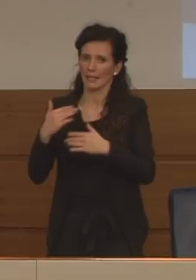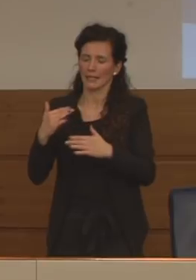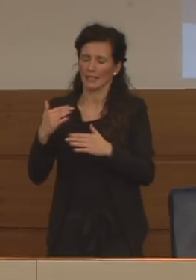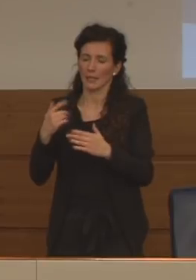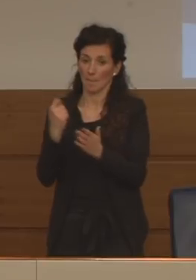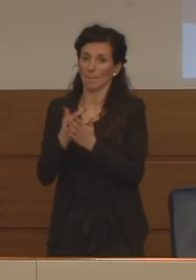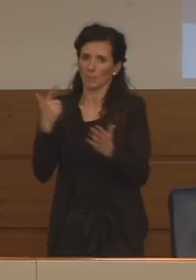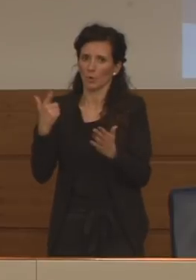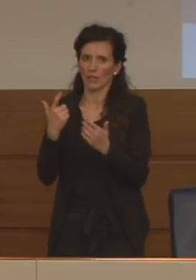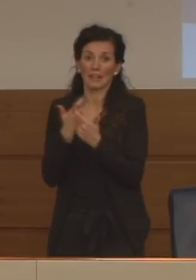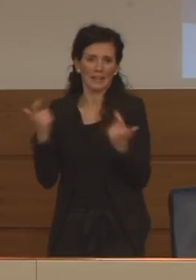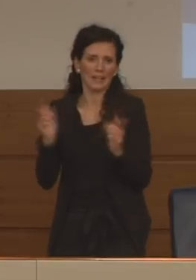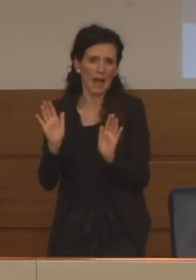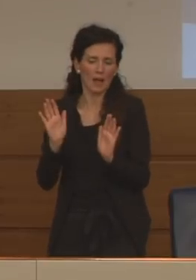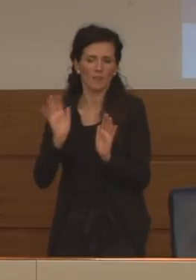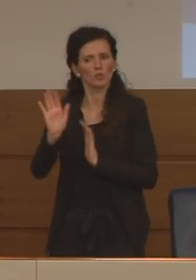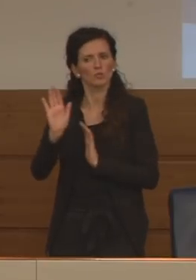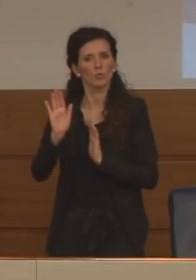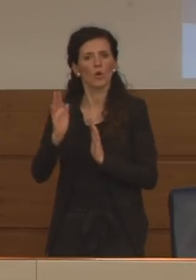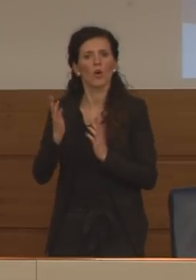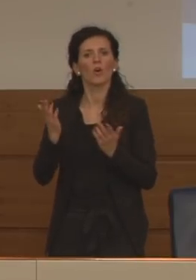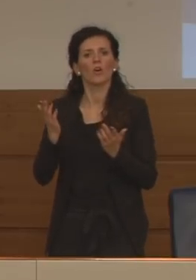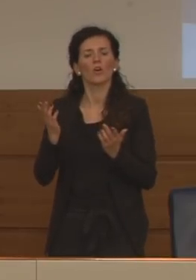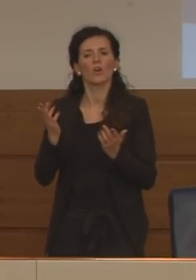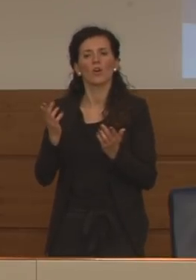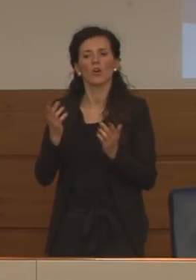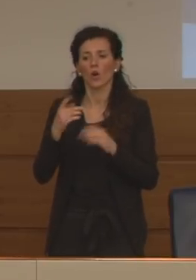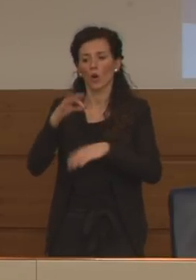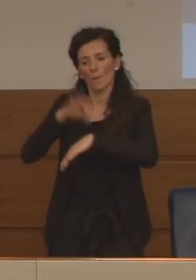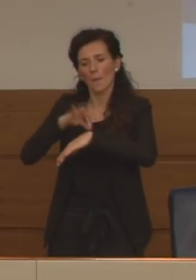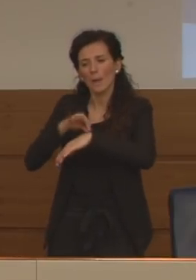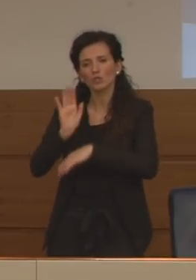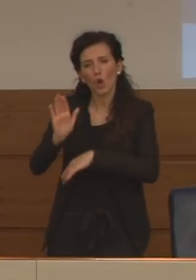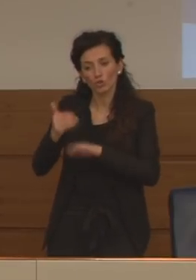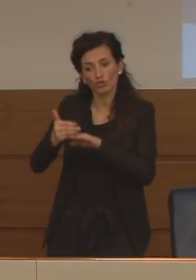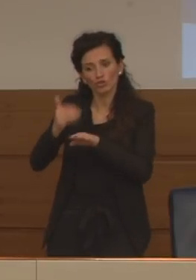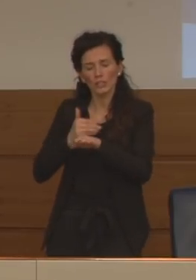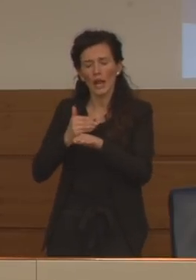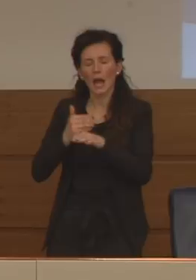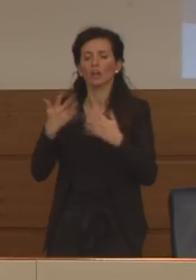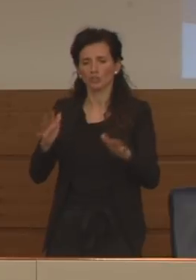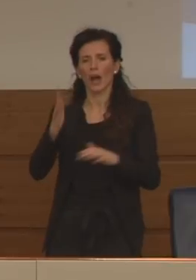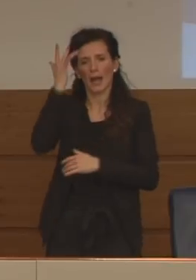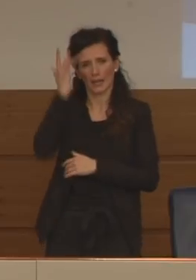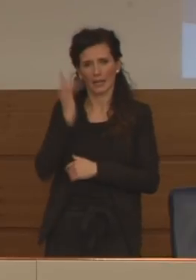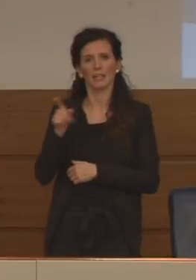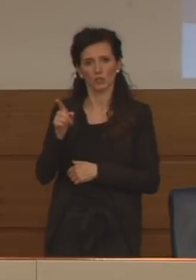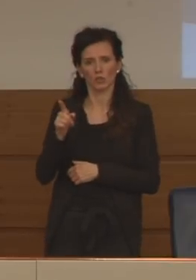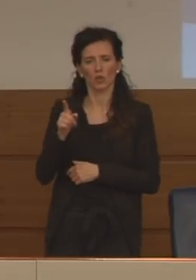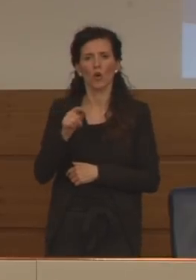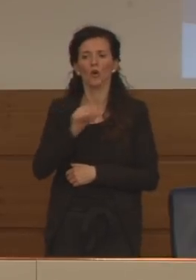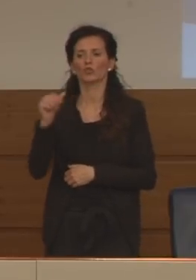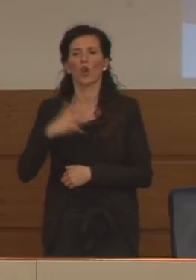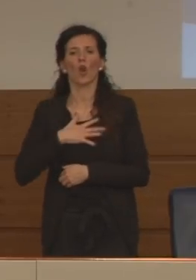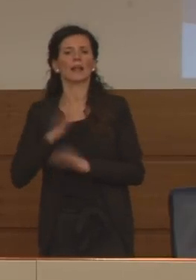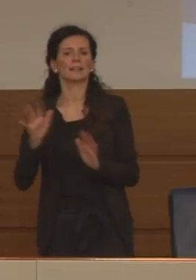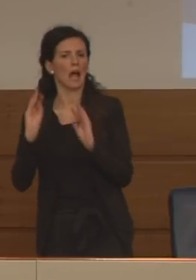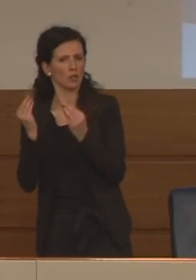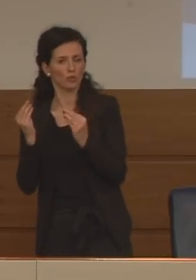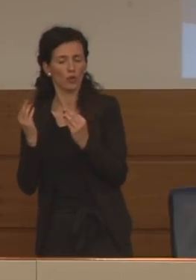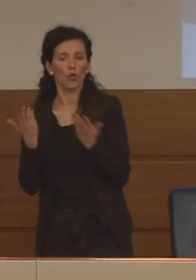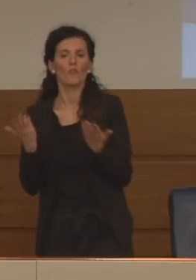patologia mancava solo l'età gli altri ti fattori di rischio purtroppo c'erano e là dove sono stati colpiti